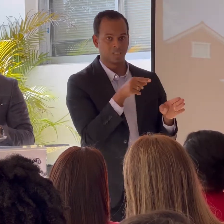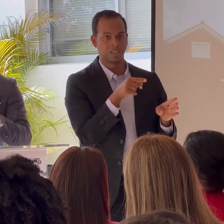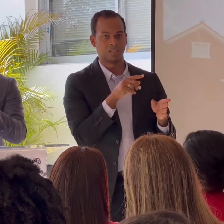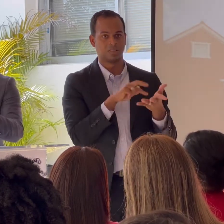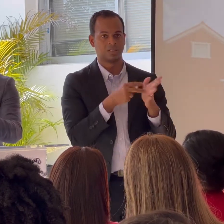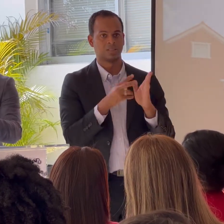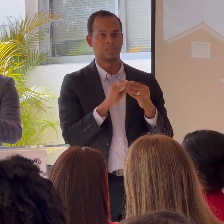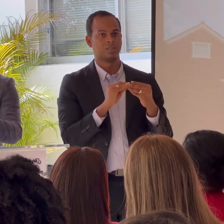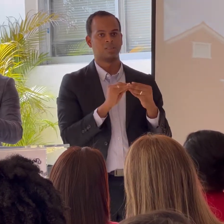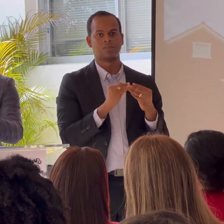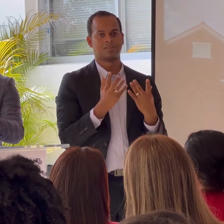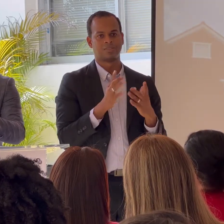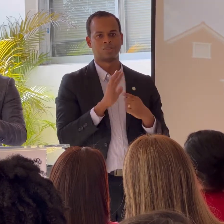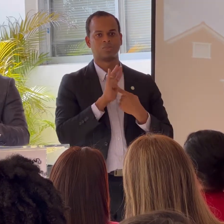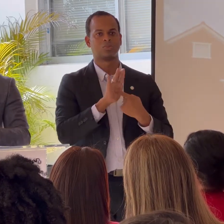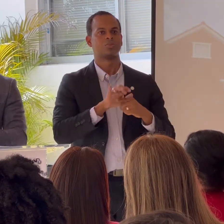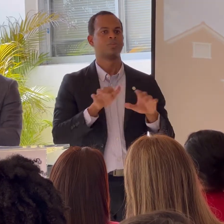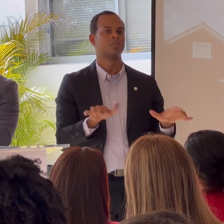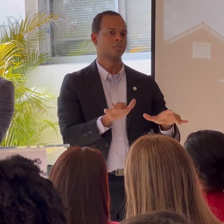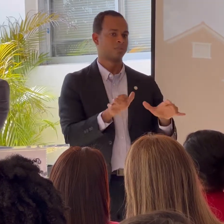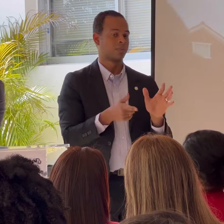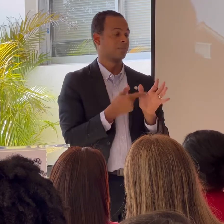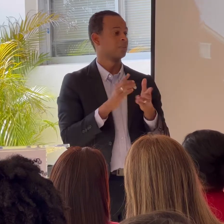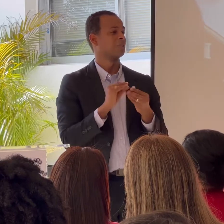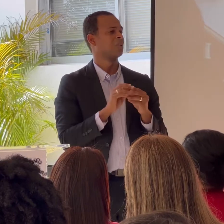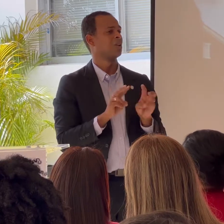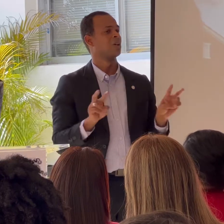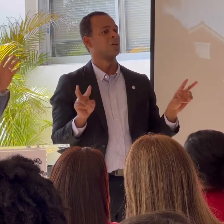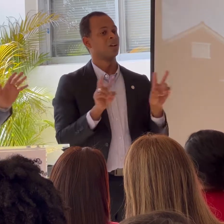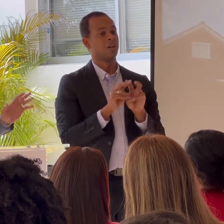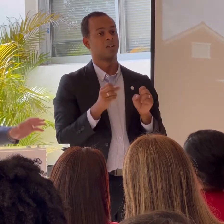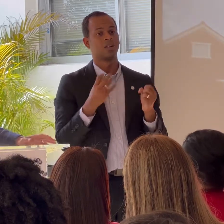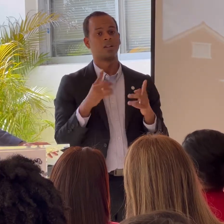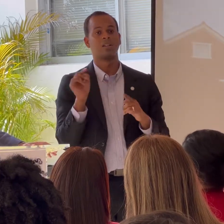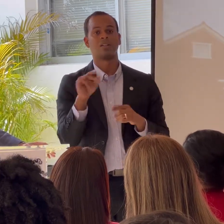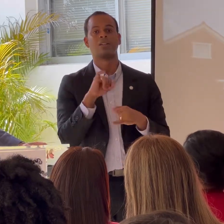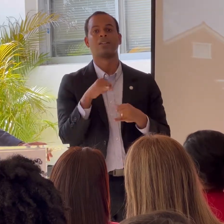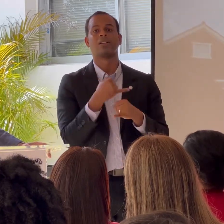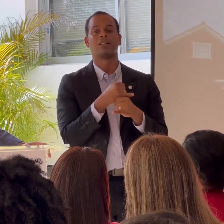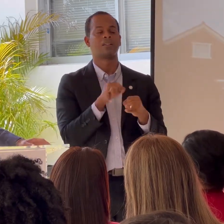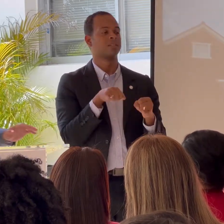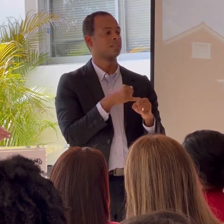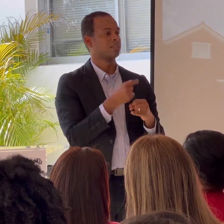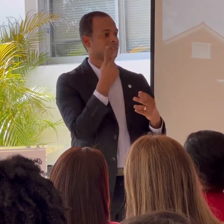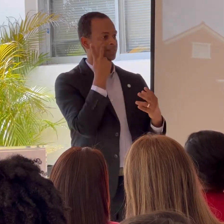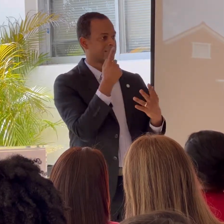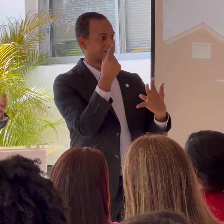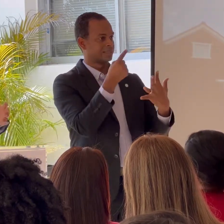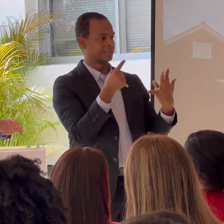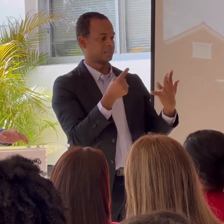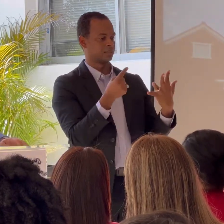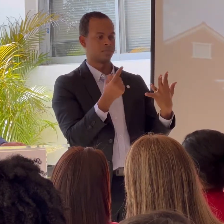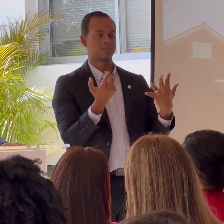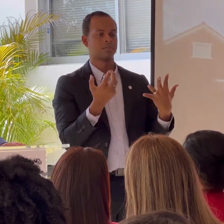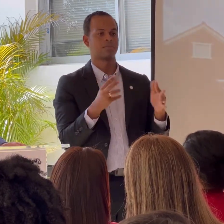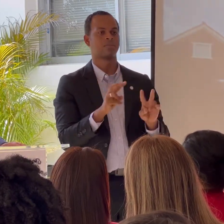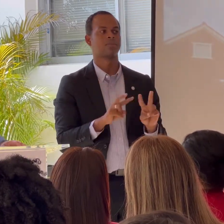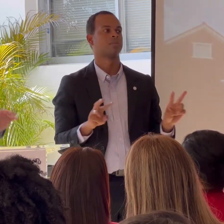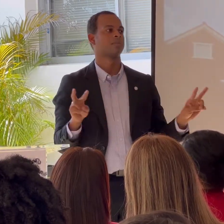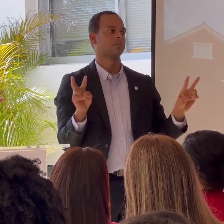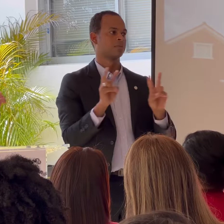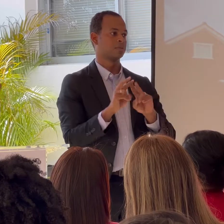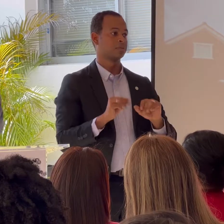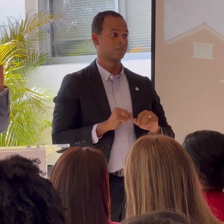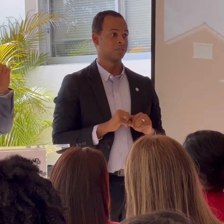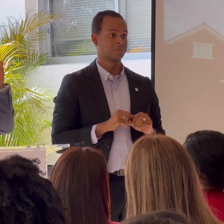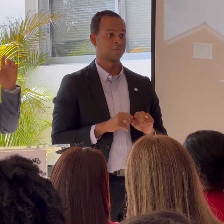hablamos de valores. Y en todas las instituciones vemos un cuadro que habla de valores. Pero